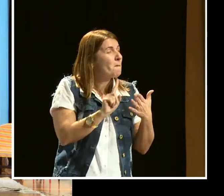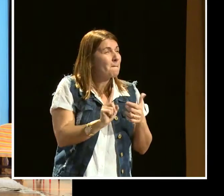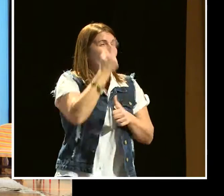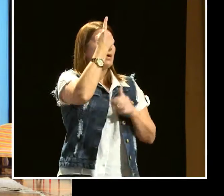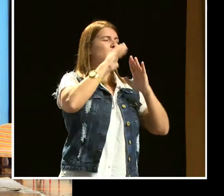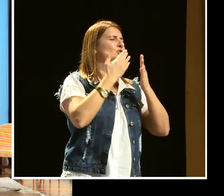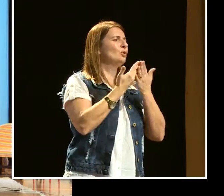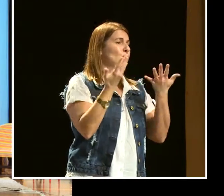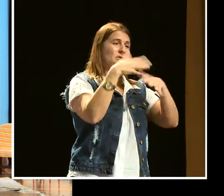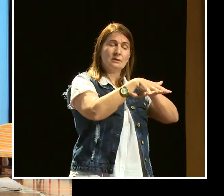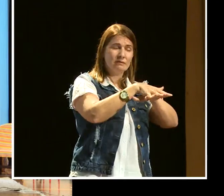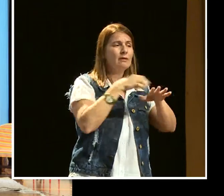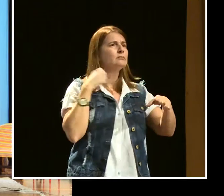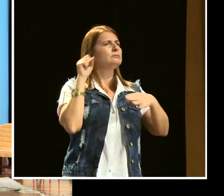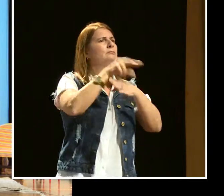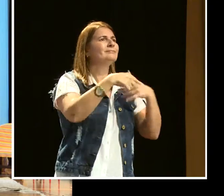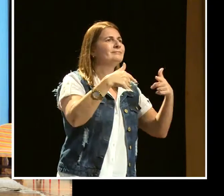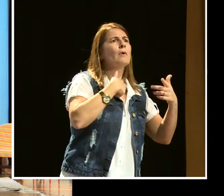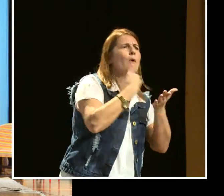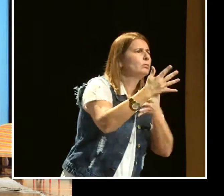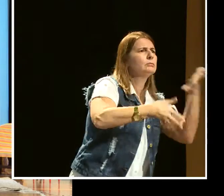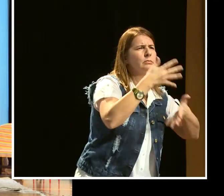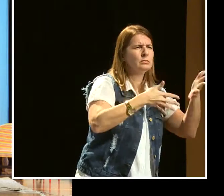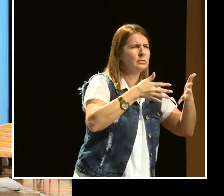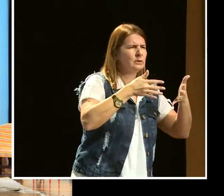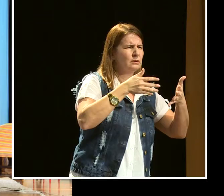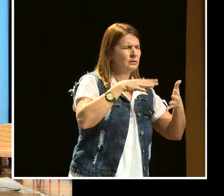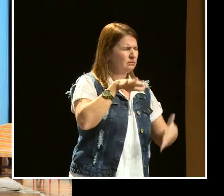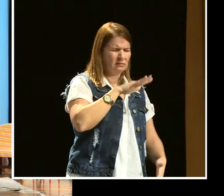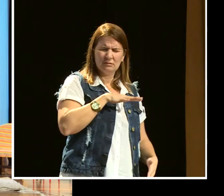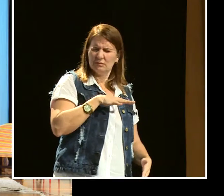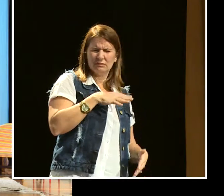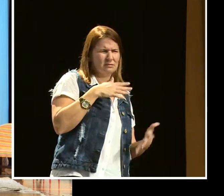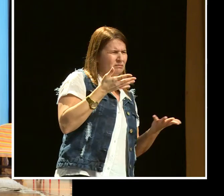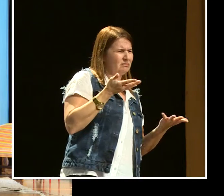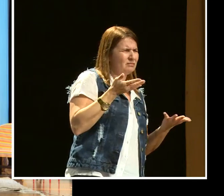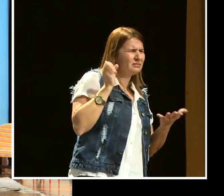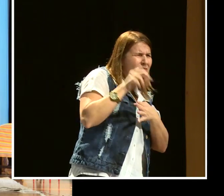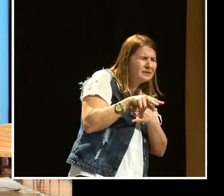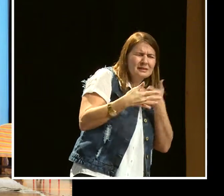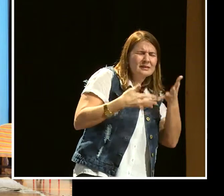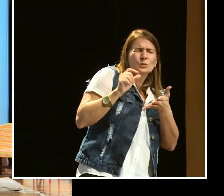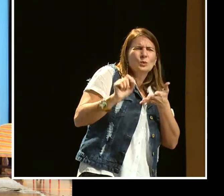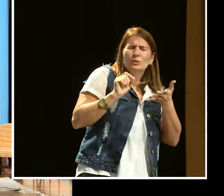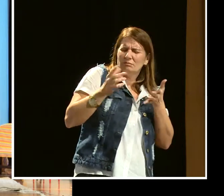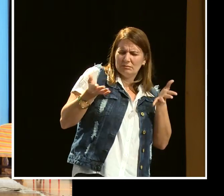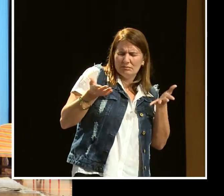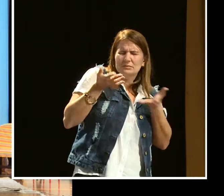que, quando eu trabalhava em Petrópolis, numa escola inclusiva, eu comecei a trabalhar e